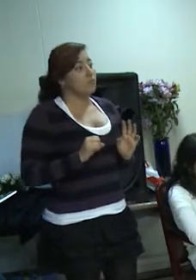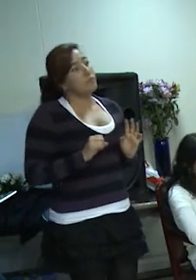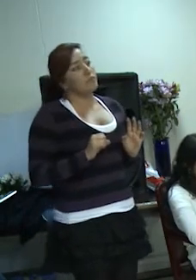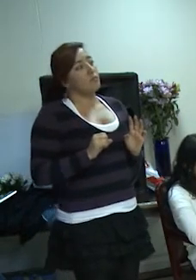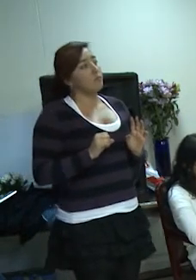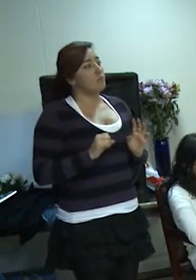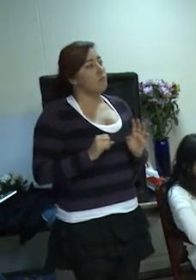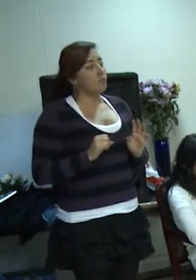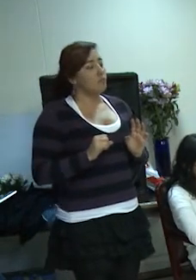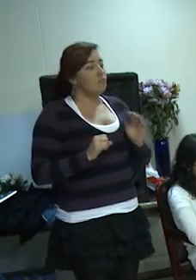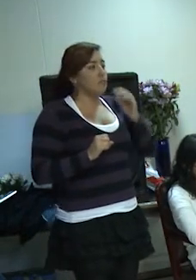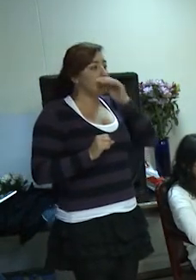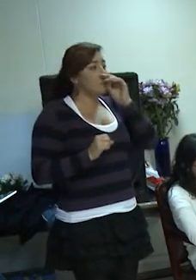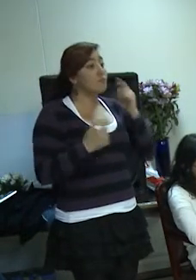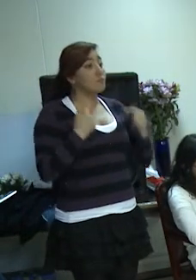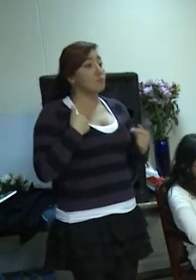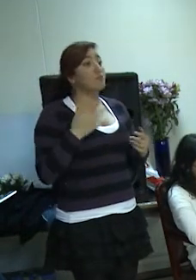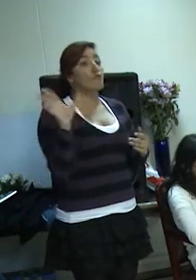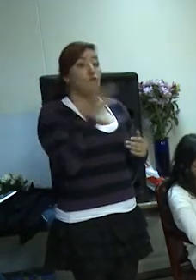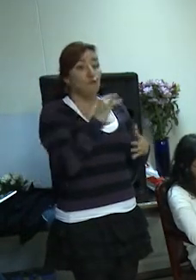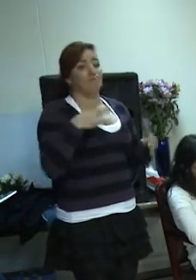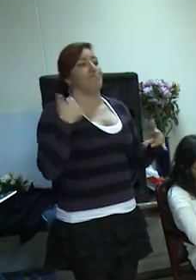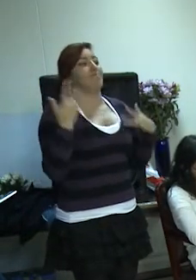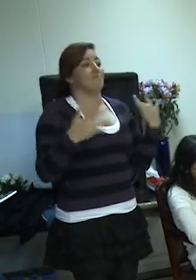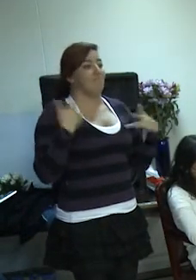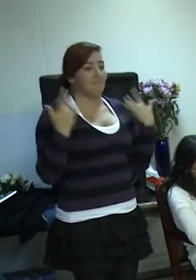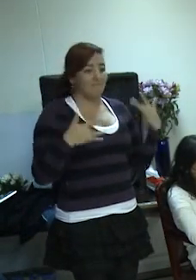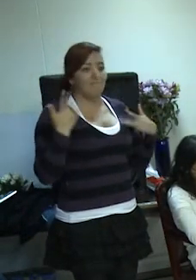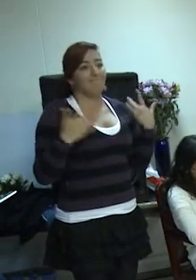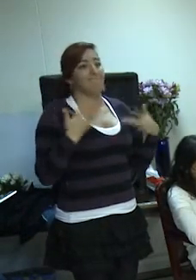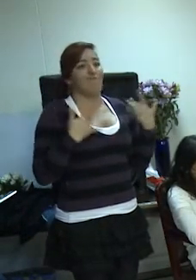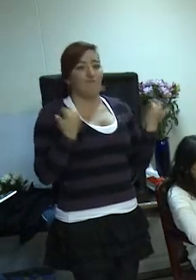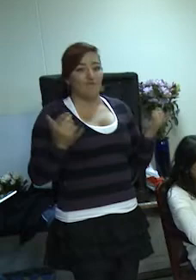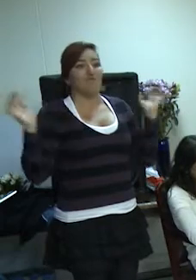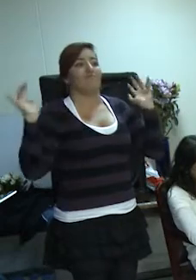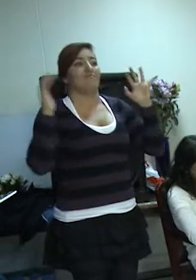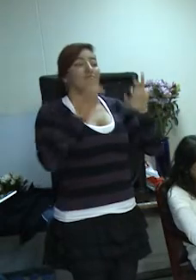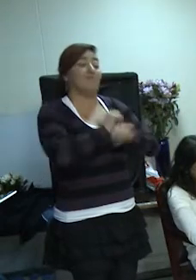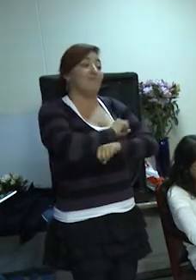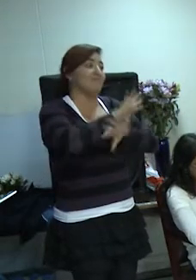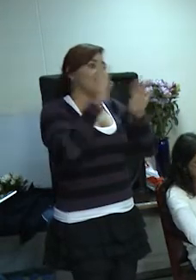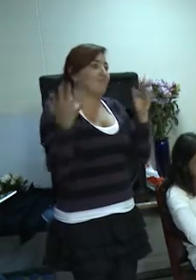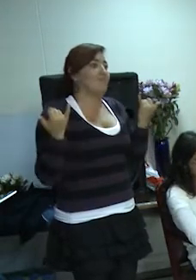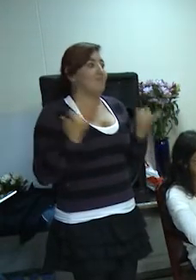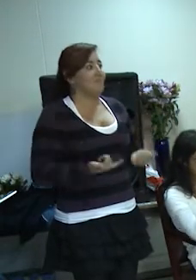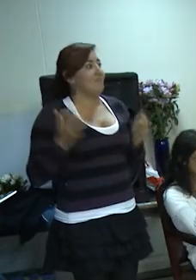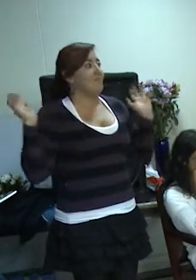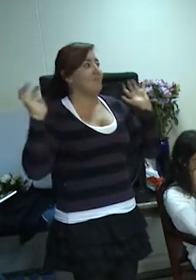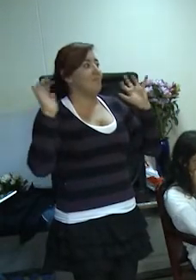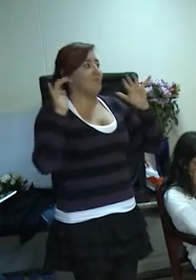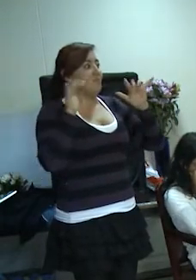muy, muy contentos todos de que estemos juntos y que podamos, claro, obviamente,